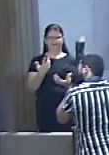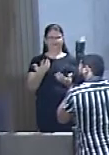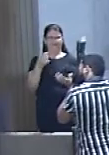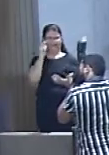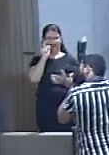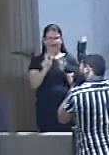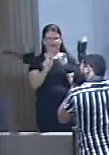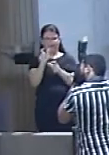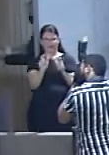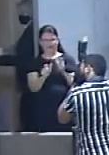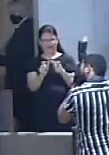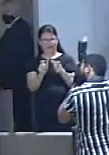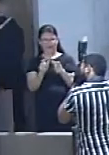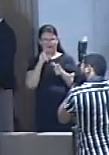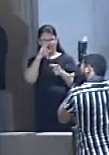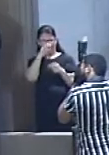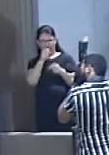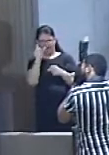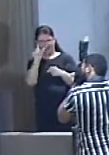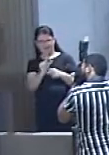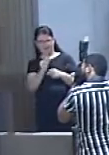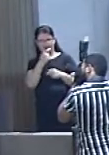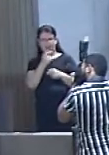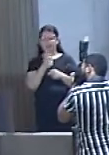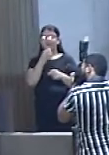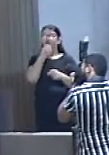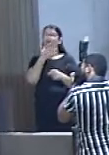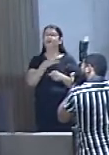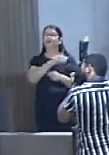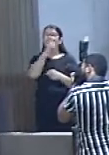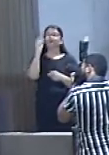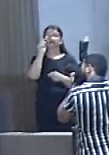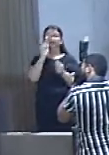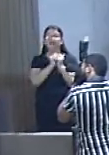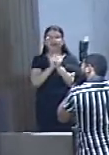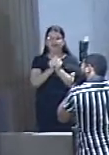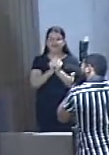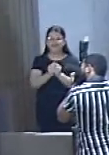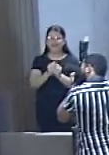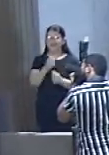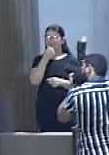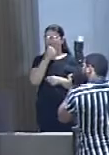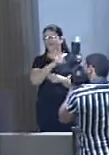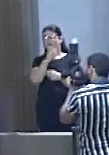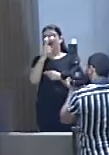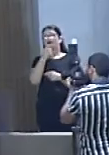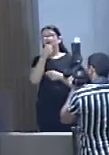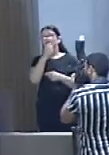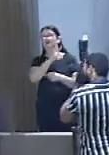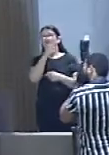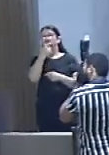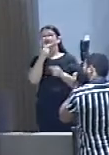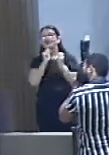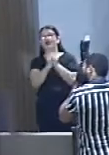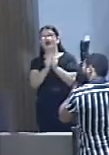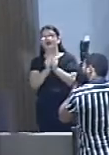tão menos força do que os homens hoje, é? Bom dia, companheiras. Bom dia. Bom dia, companheiros.